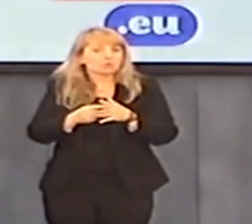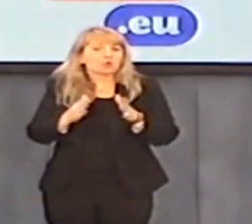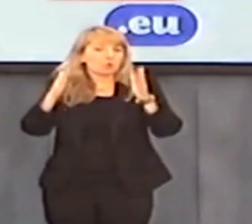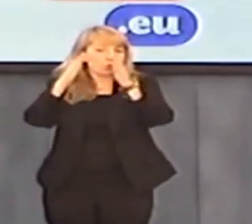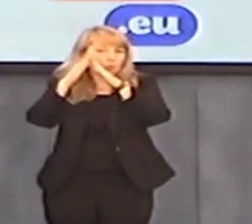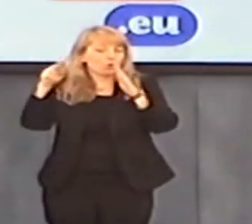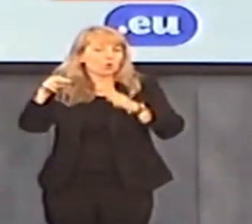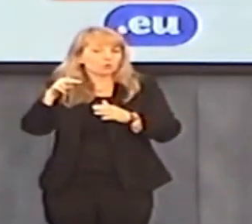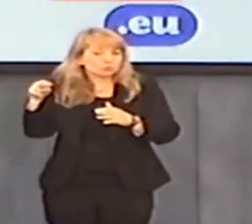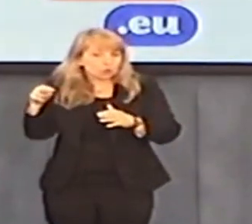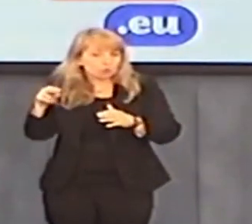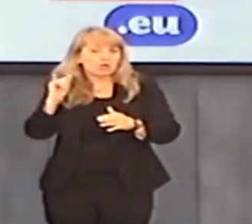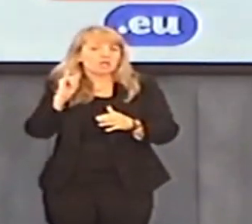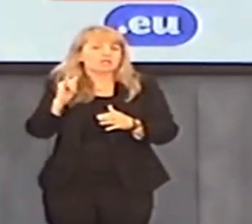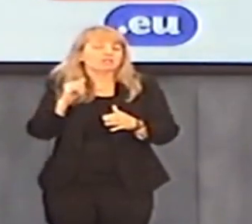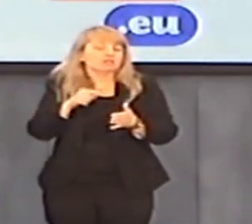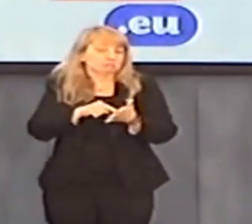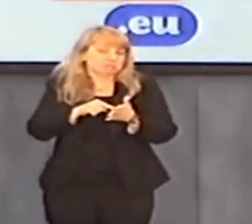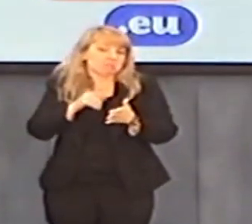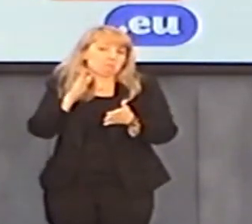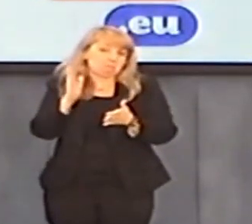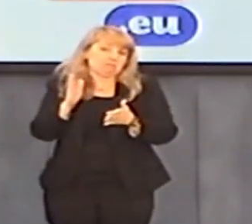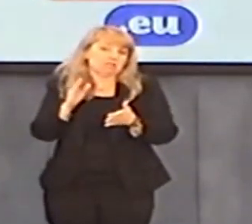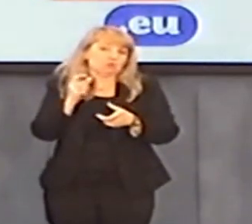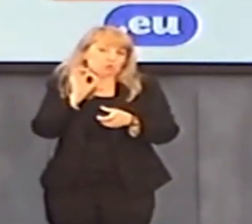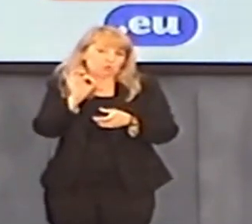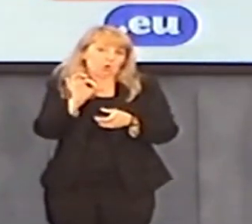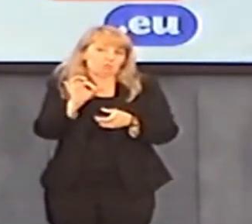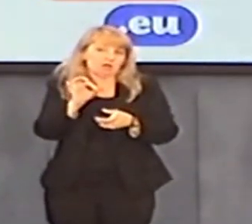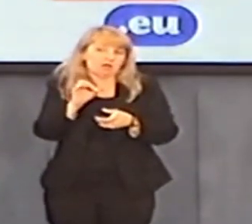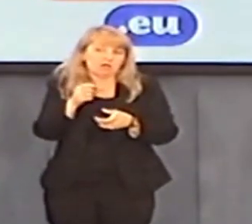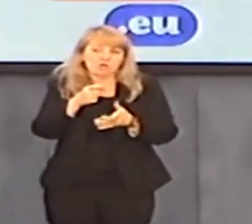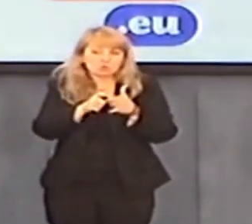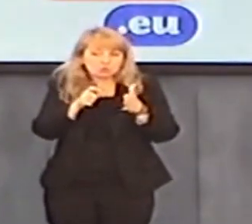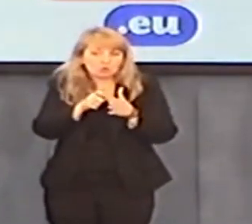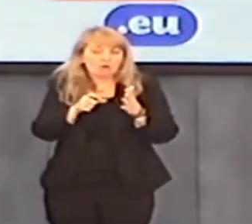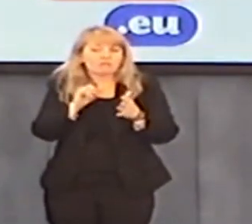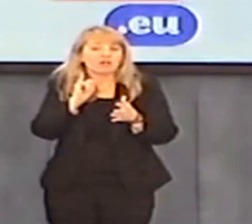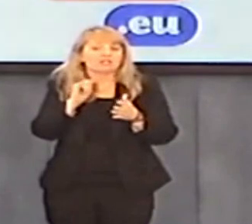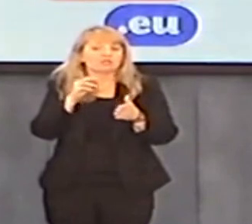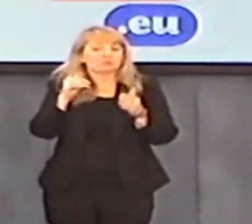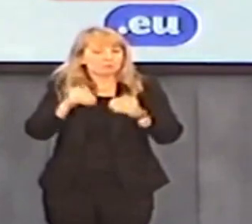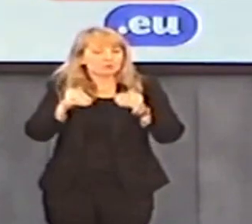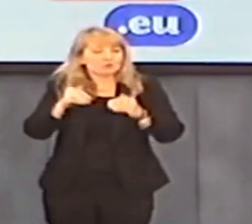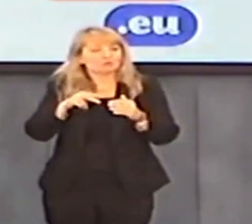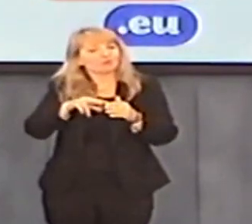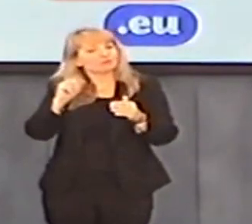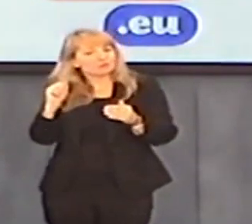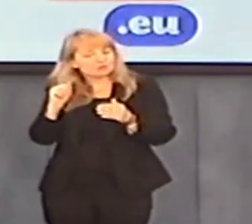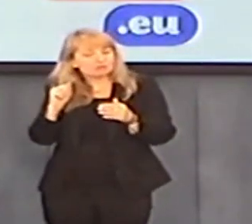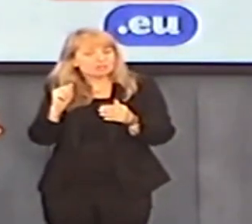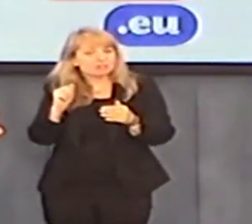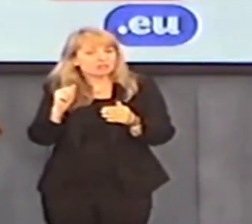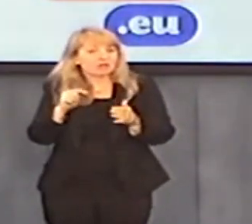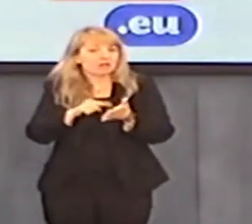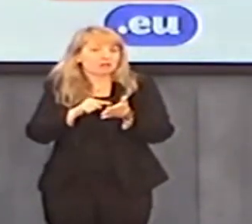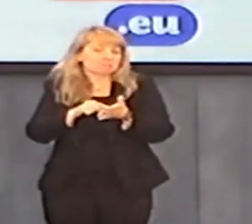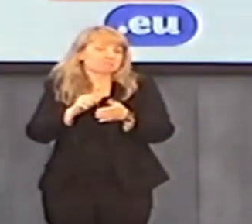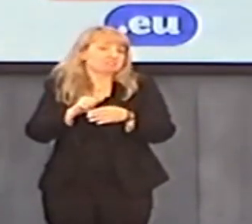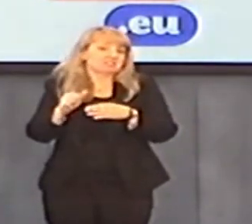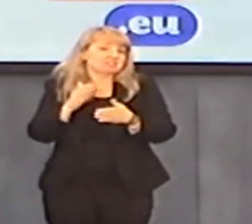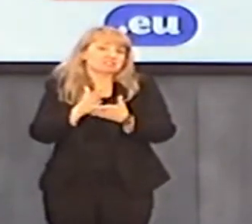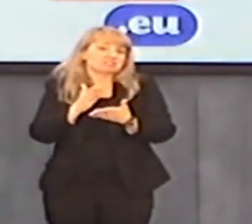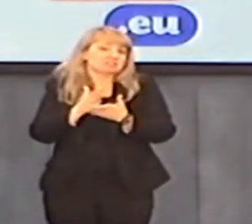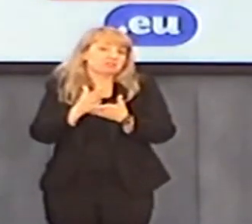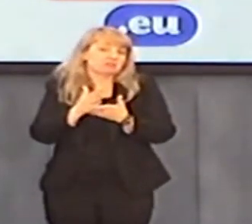Kościoła i wtedy będą mieli prostą i łatwą wymówkę, a także bardzo bezpieczną dla nich, która się będzie zamykała do